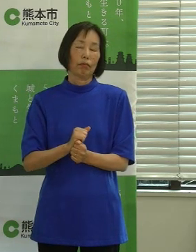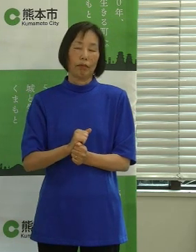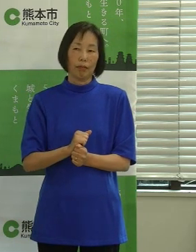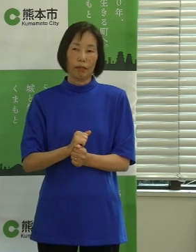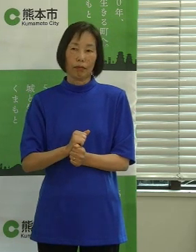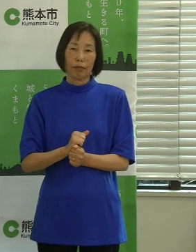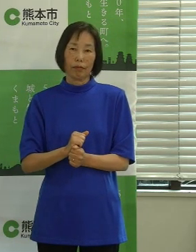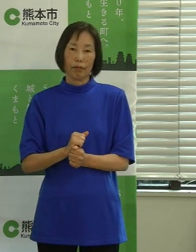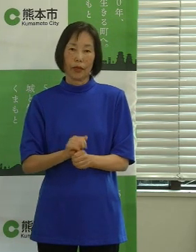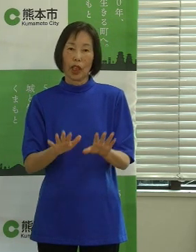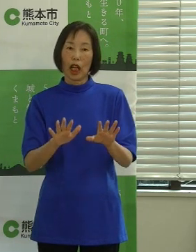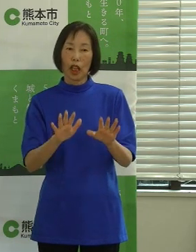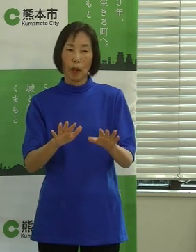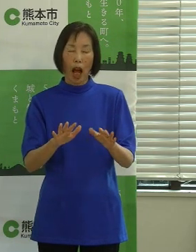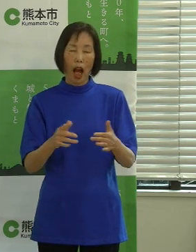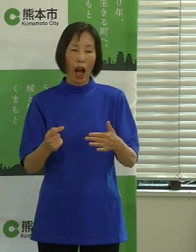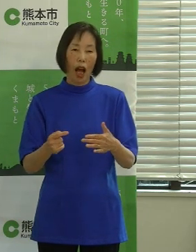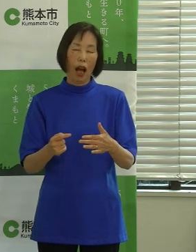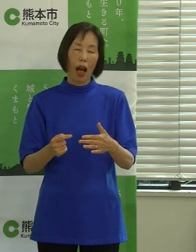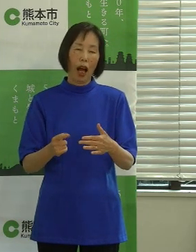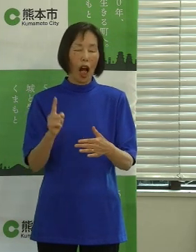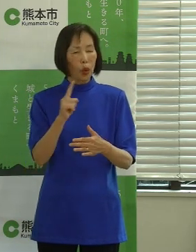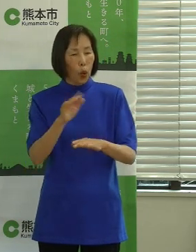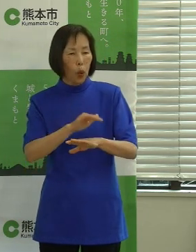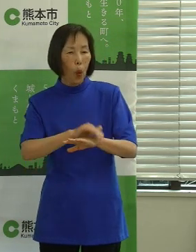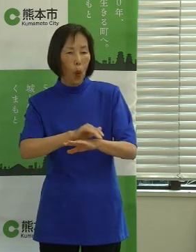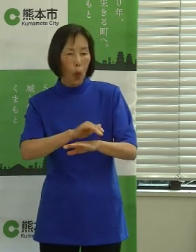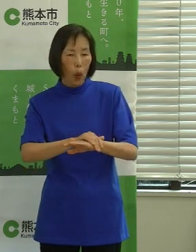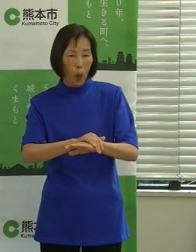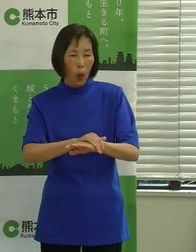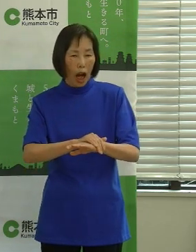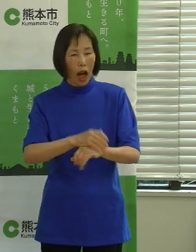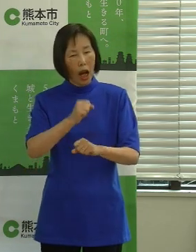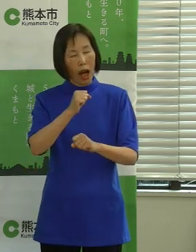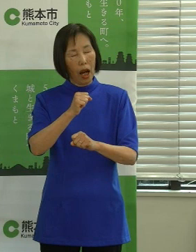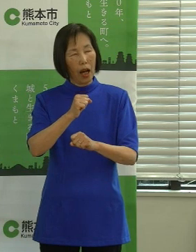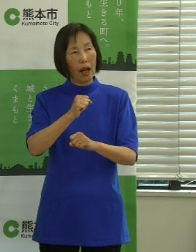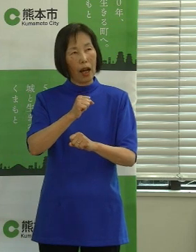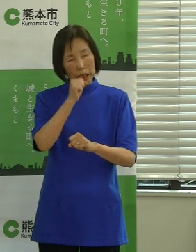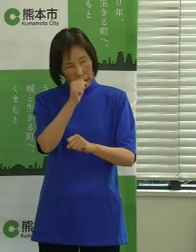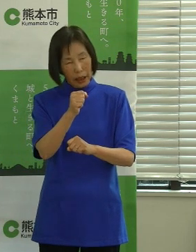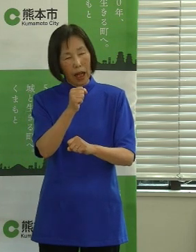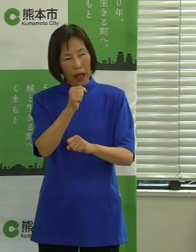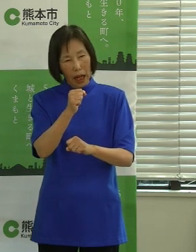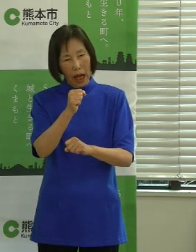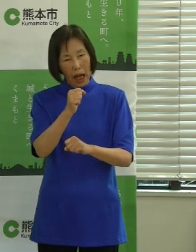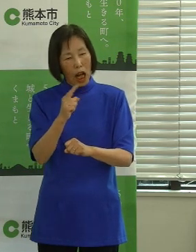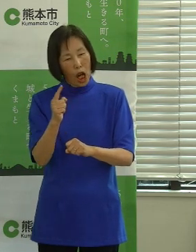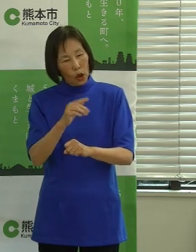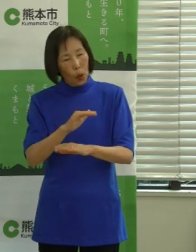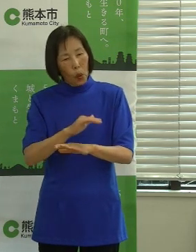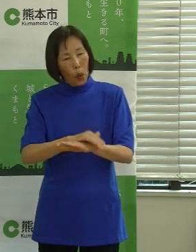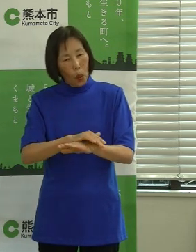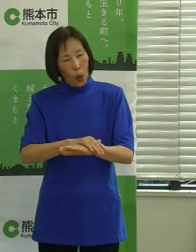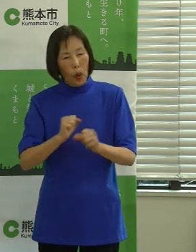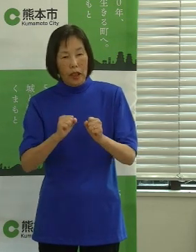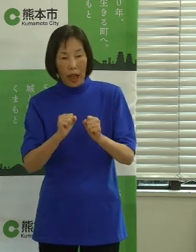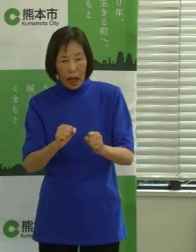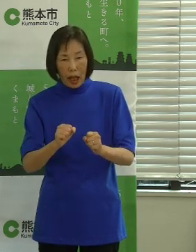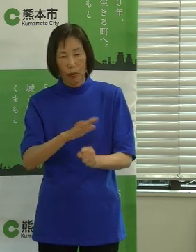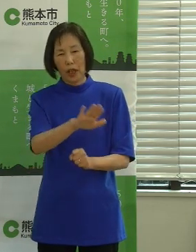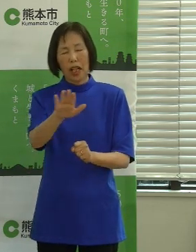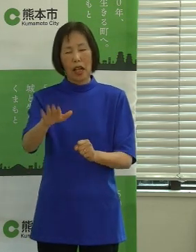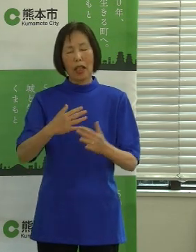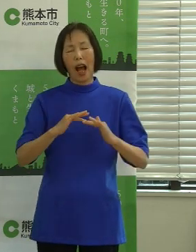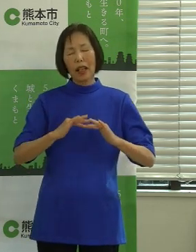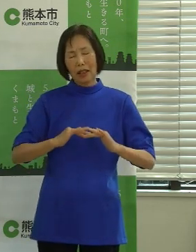ね、今内部的にはどういった措置を講ずればですね、皆さんに安全にそして安